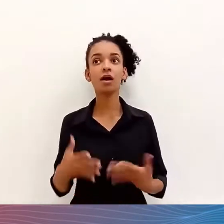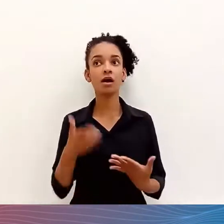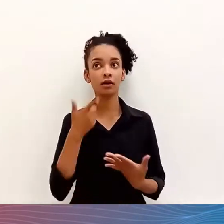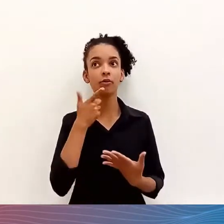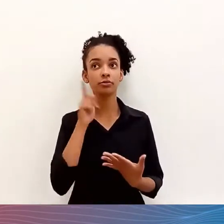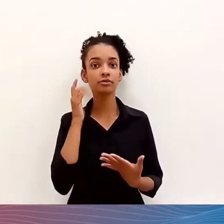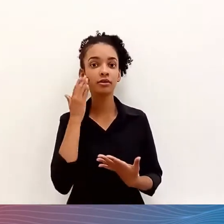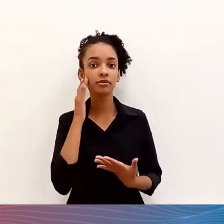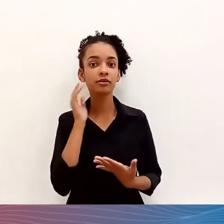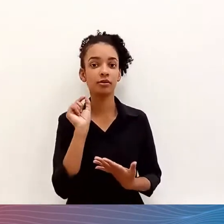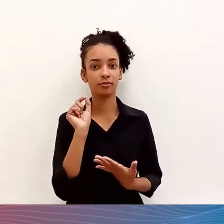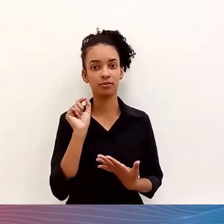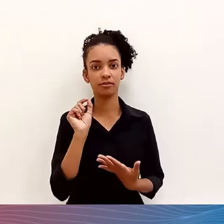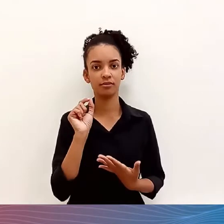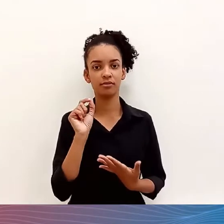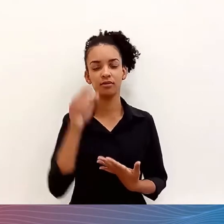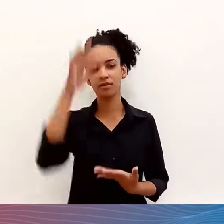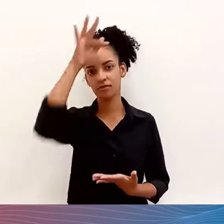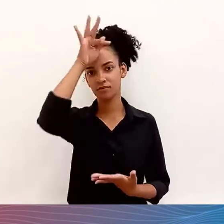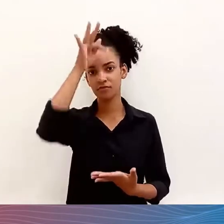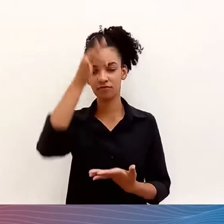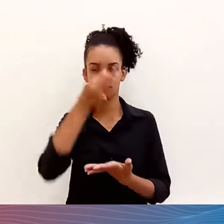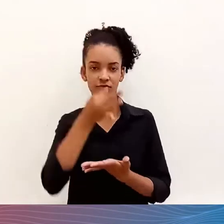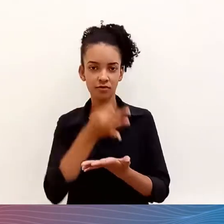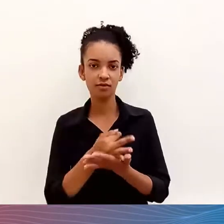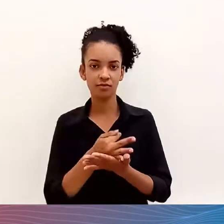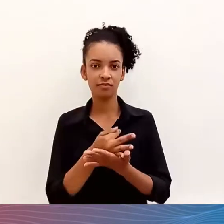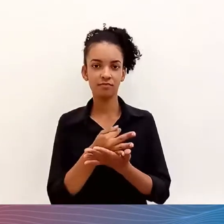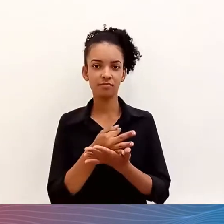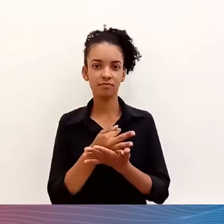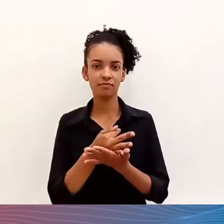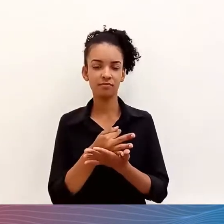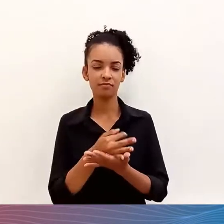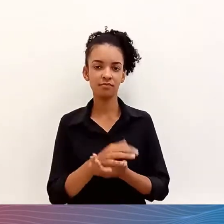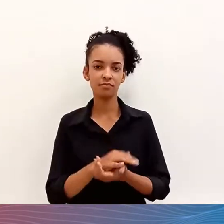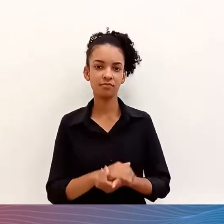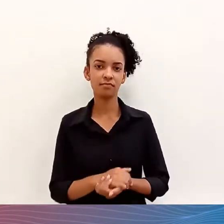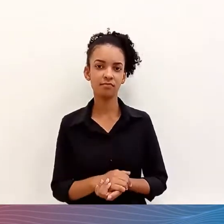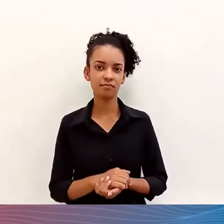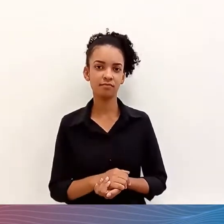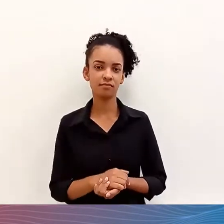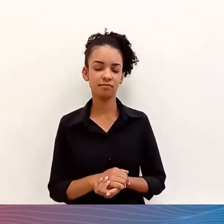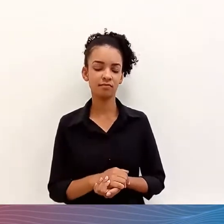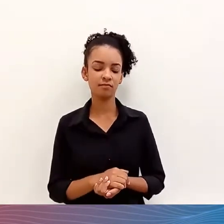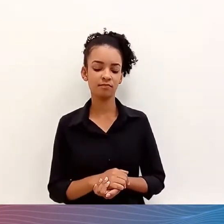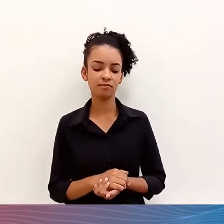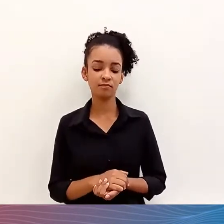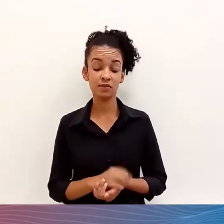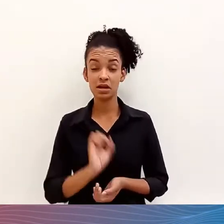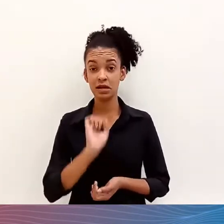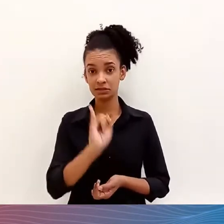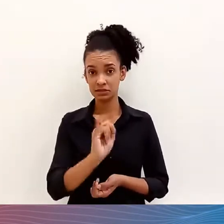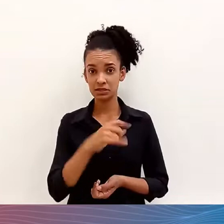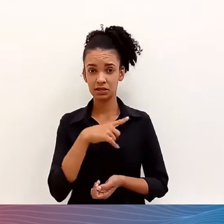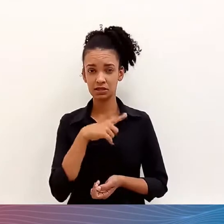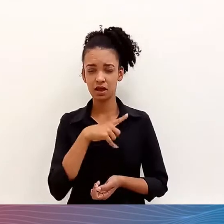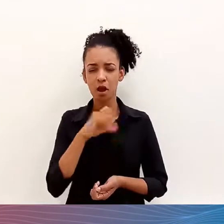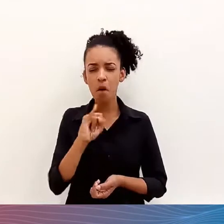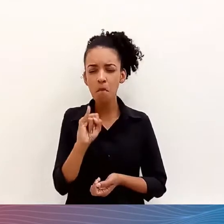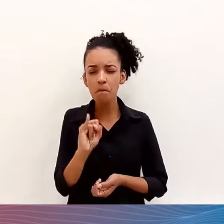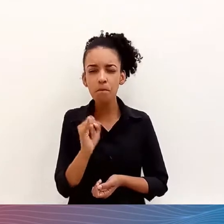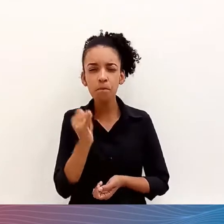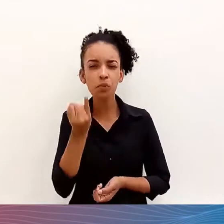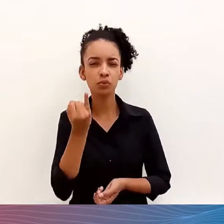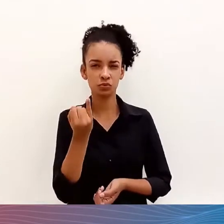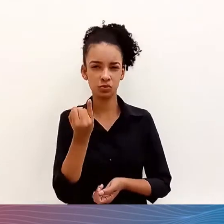Quando a oportunidade de alguém do Evangelho chegar a um